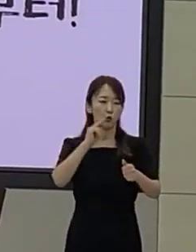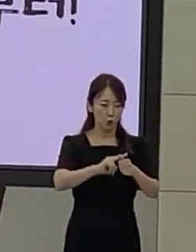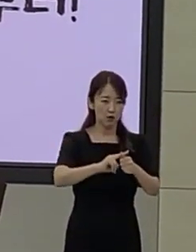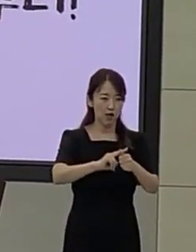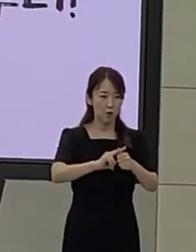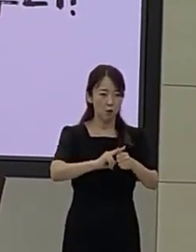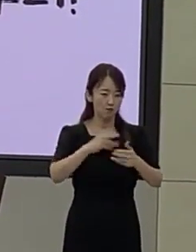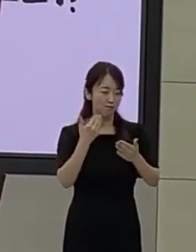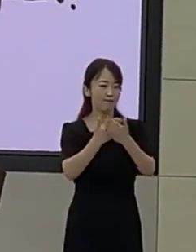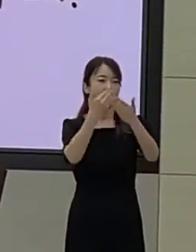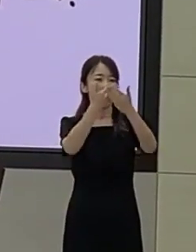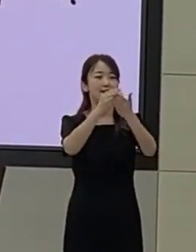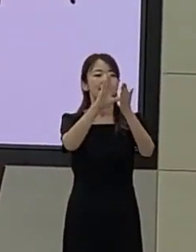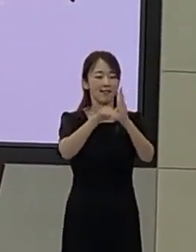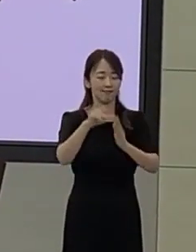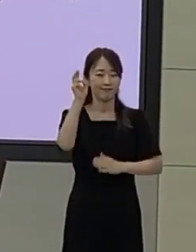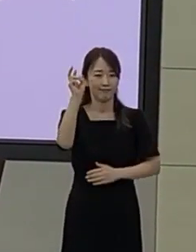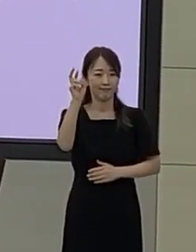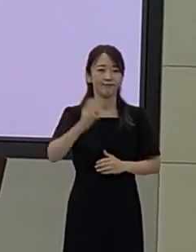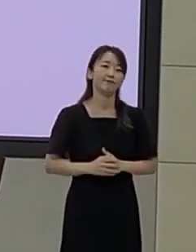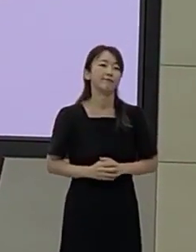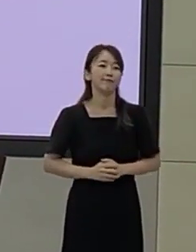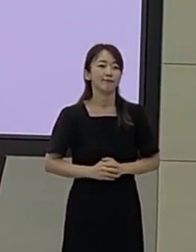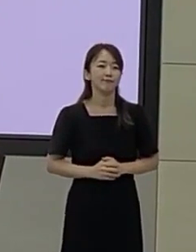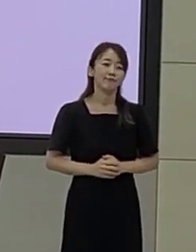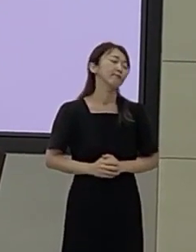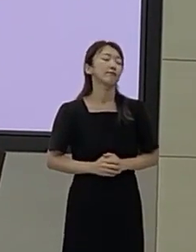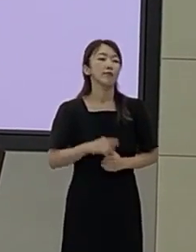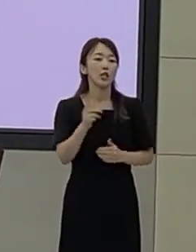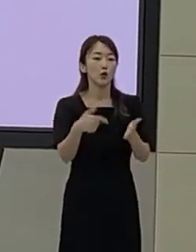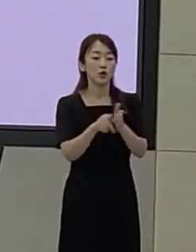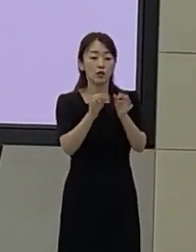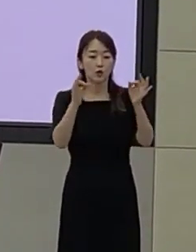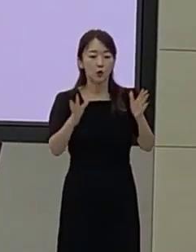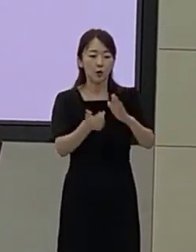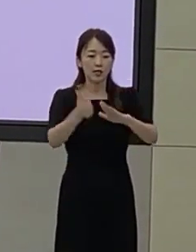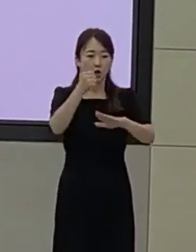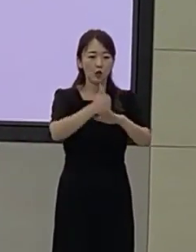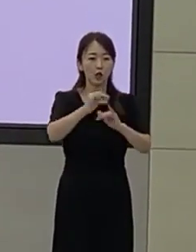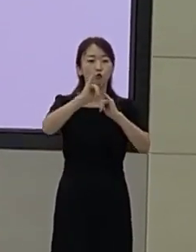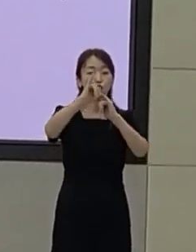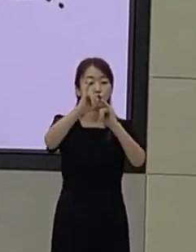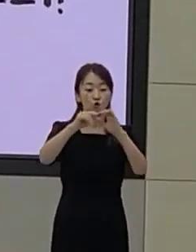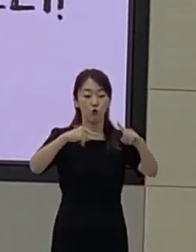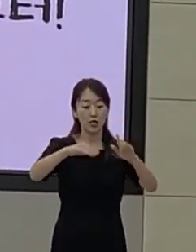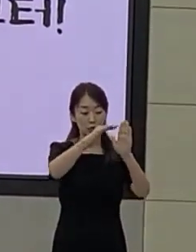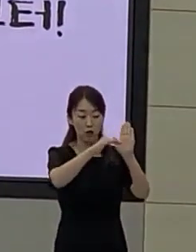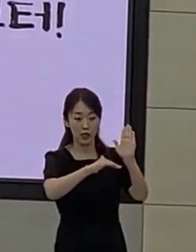도약하고 비상하는 시간이 될 것입니다. 이를 위해 그동안 성과를 내었던 우수한